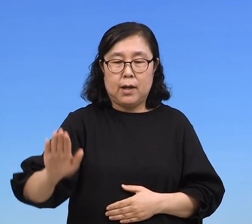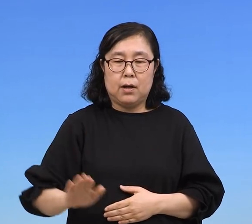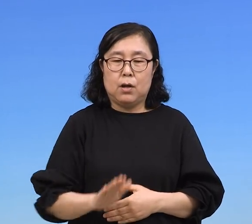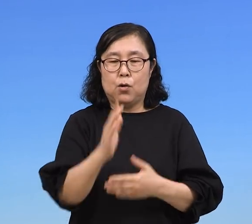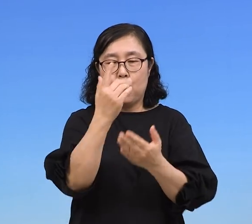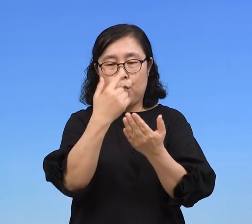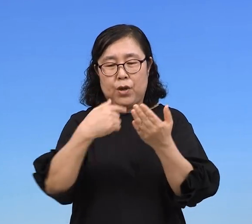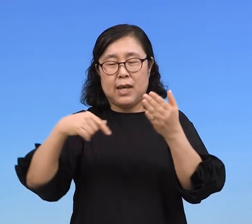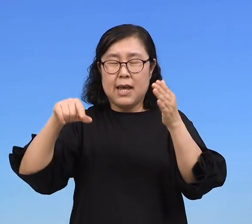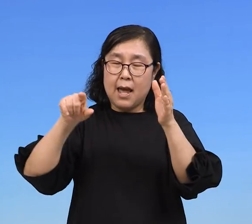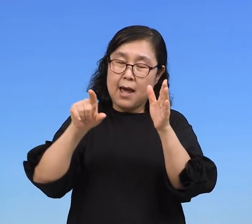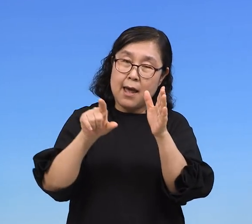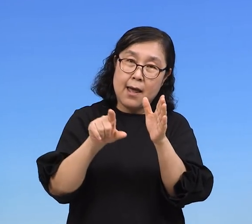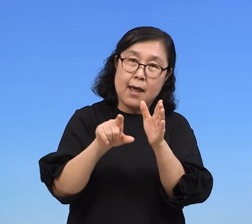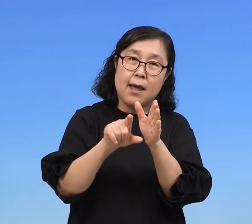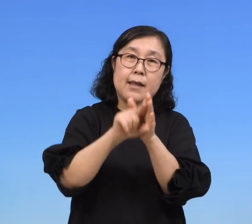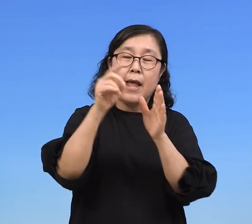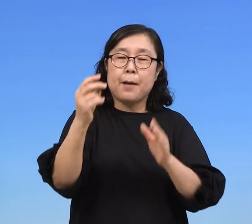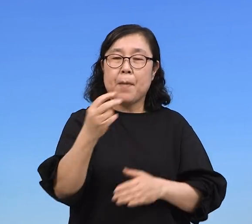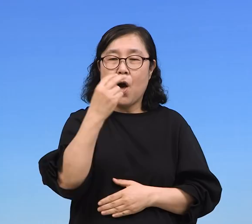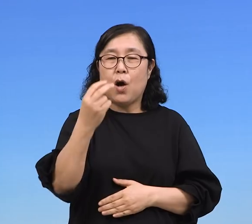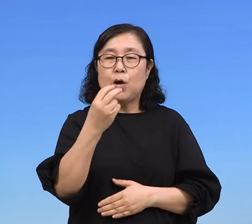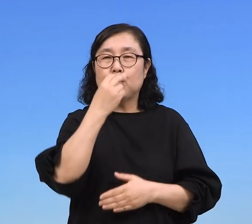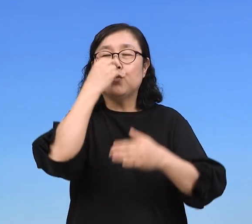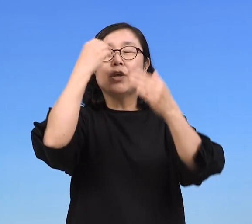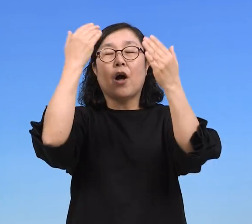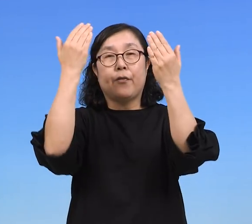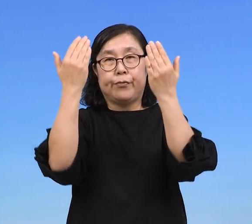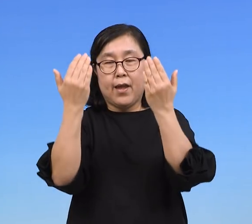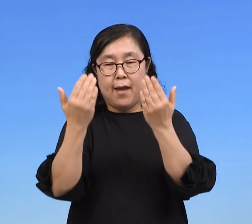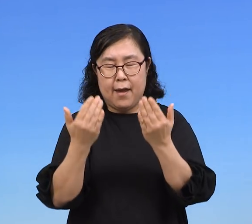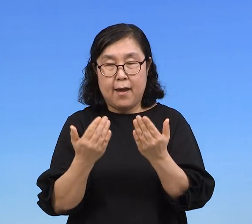우리를 위해 생명 주셨네.